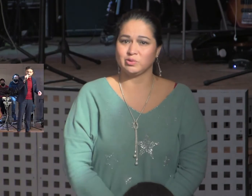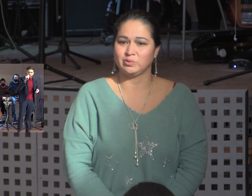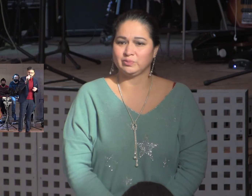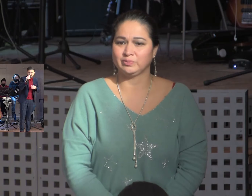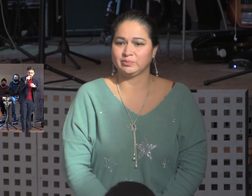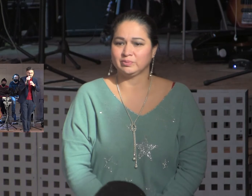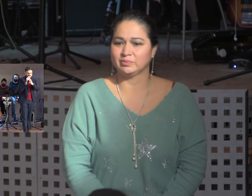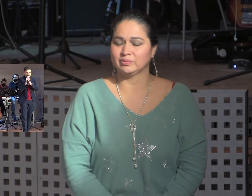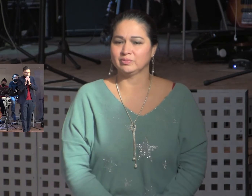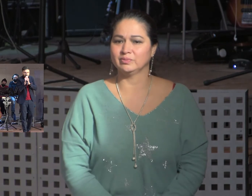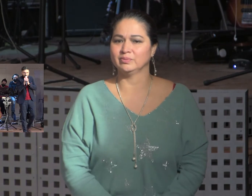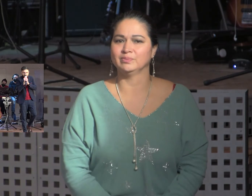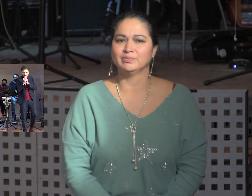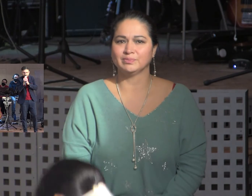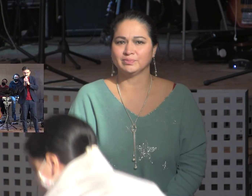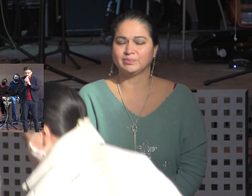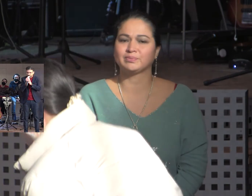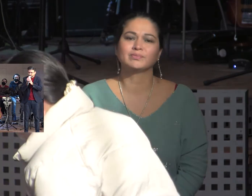hombrecillo.